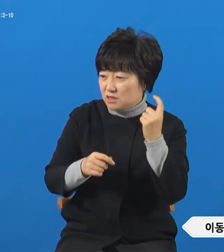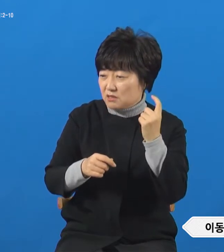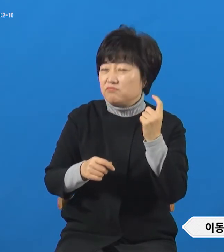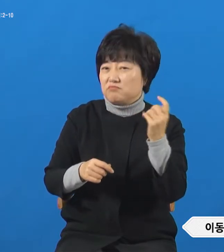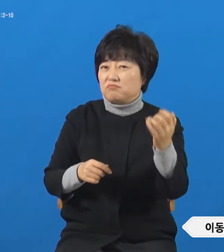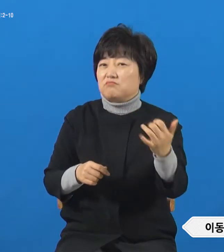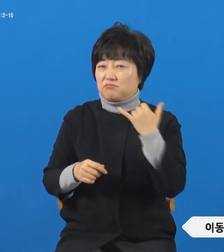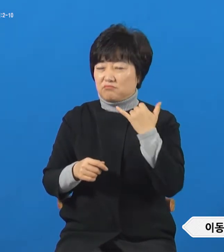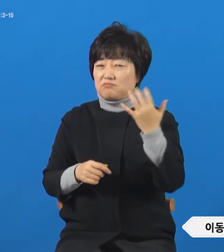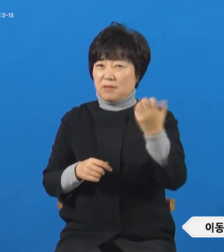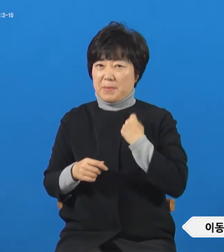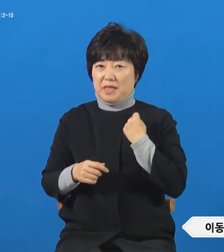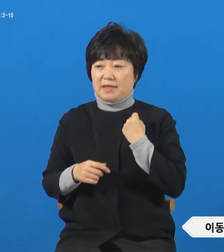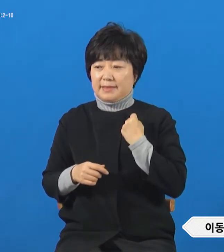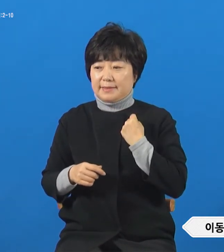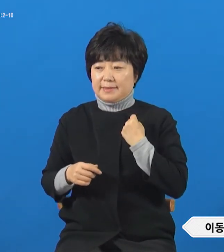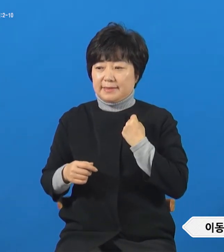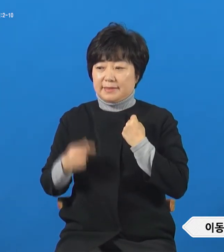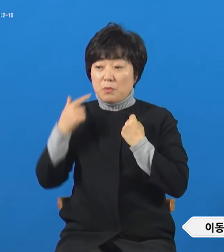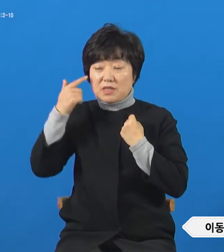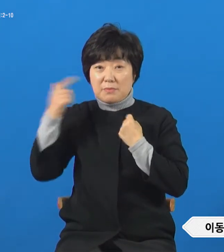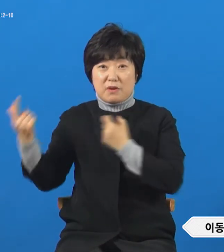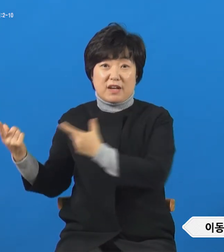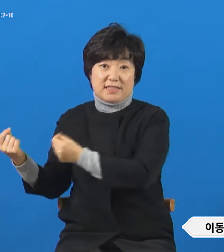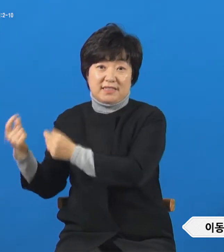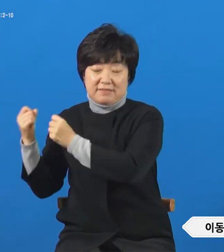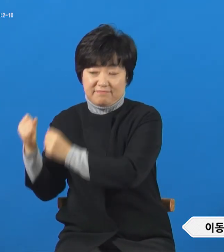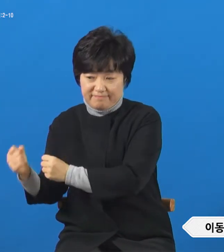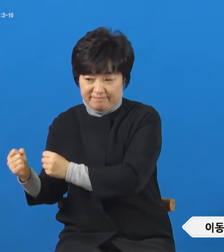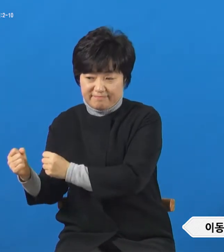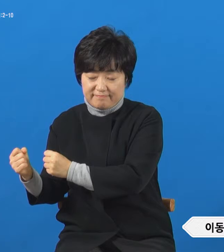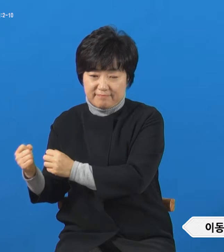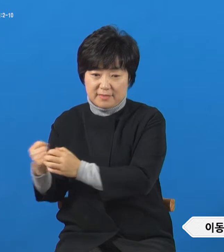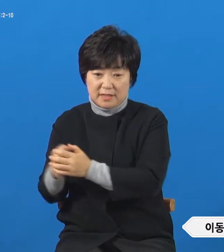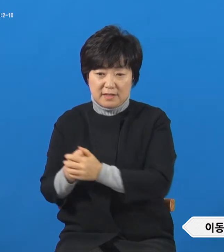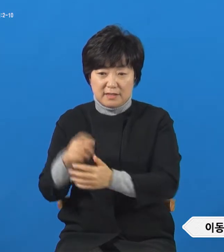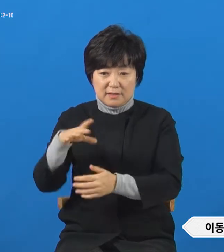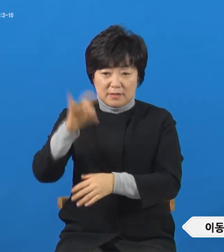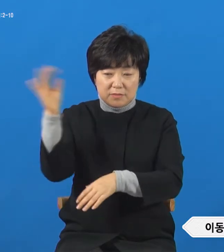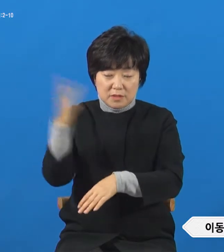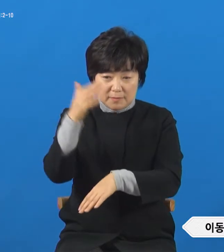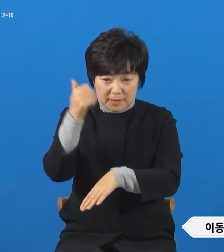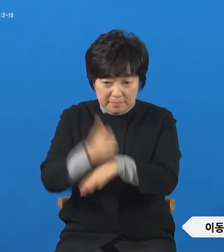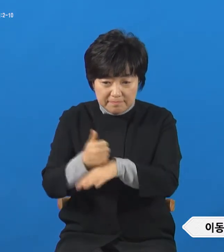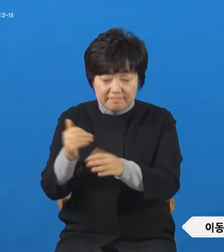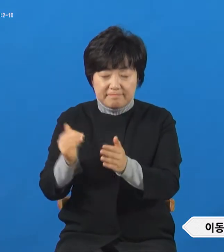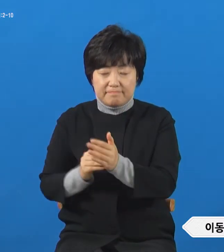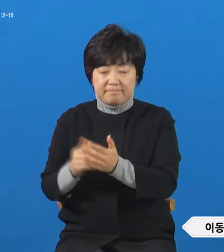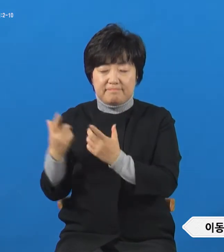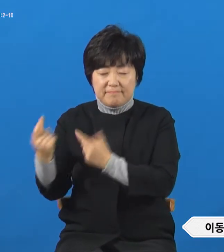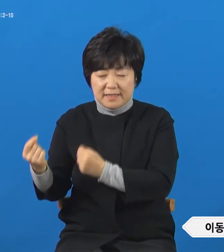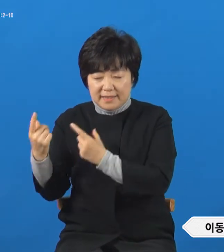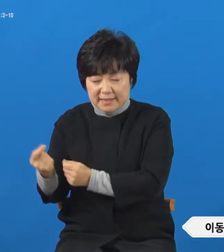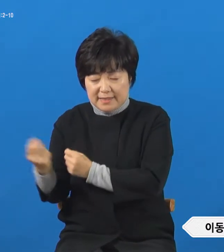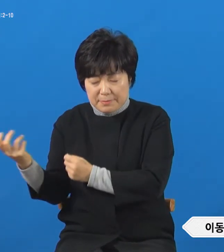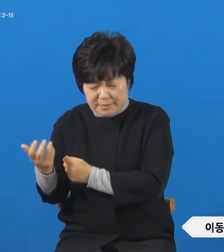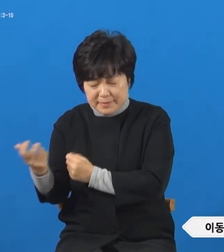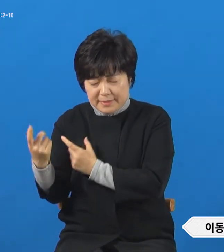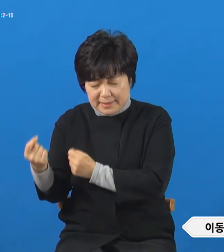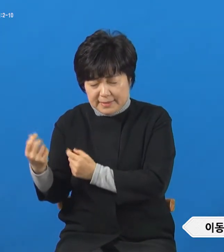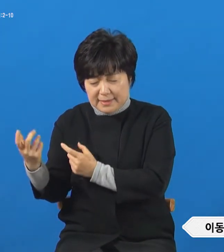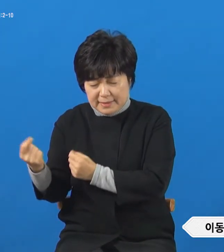그래서 이 사건의 처음부터 마지막 종료 시점까지 아픔을 같이 했던 그런 사건이기도 했습니다.